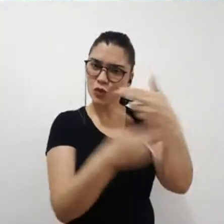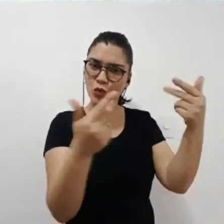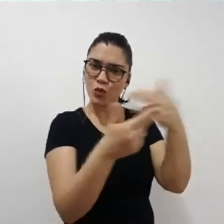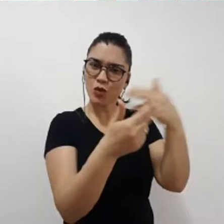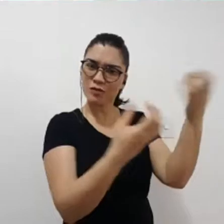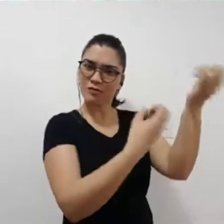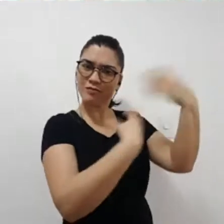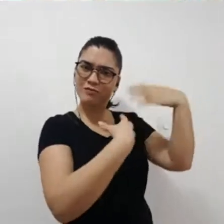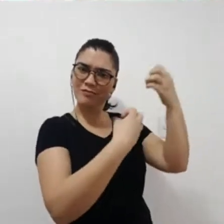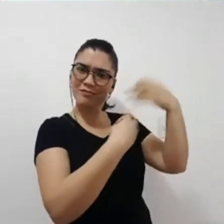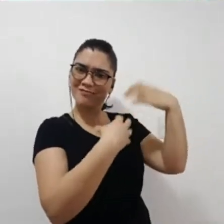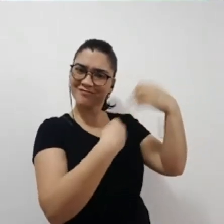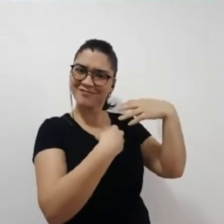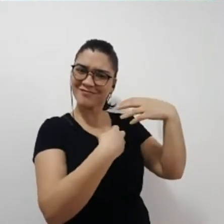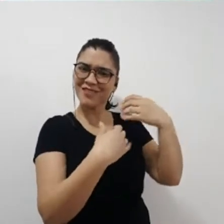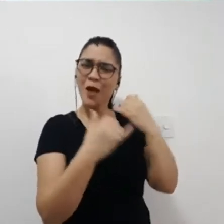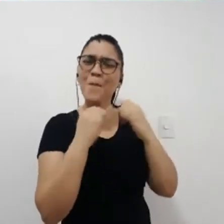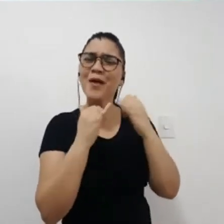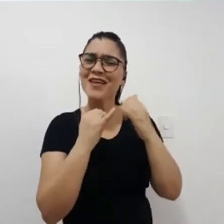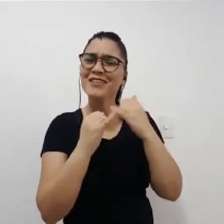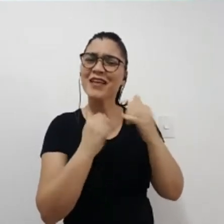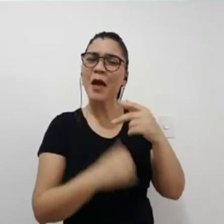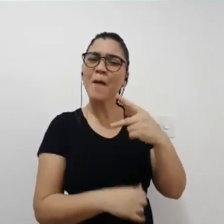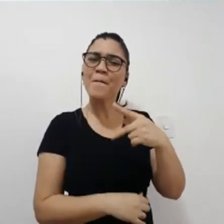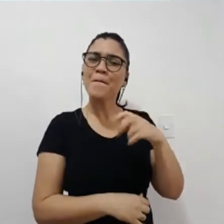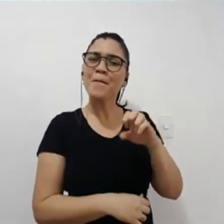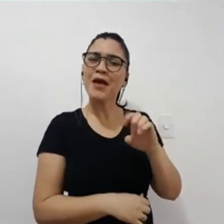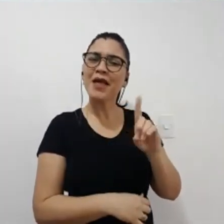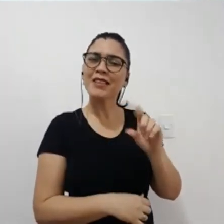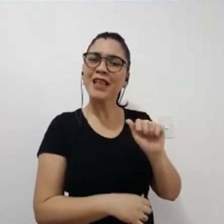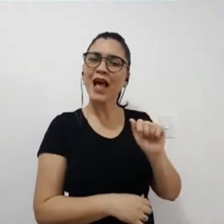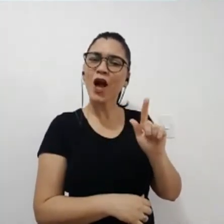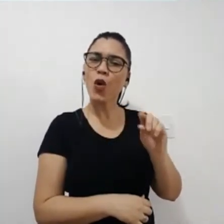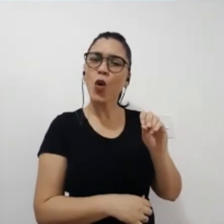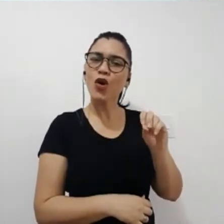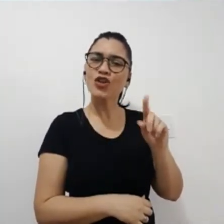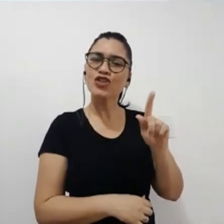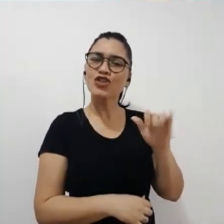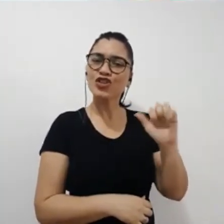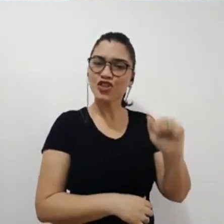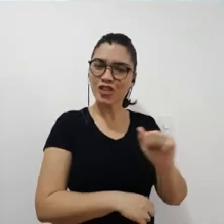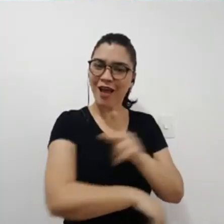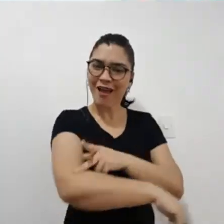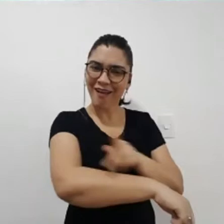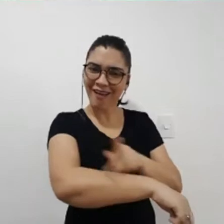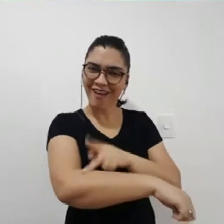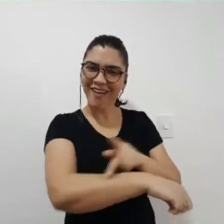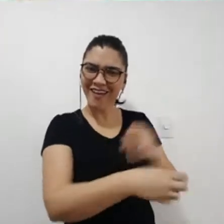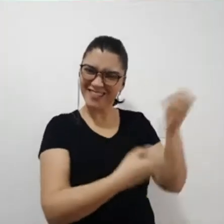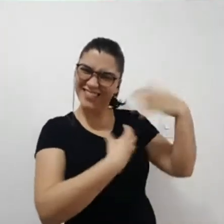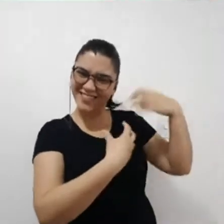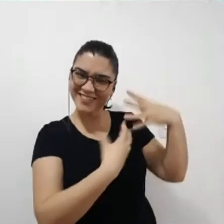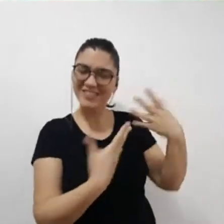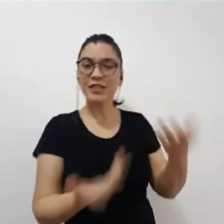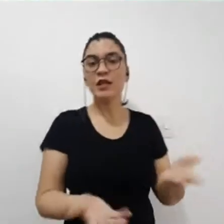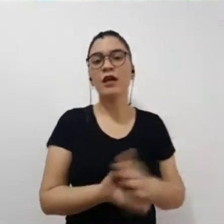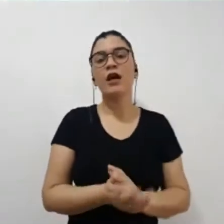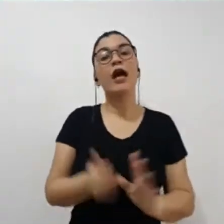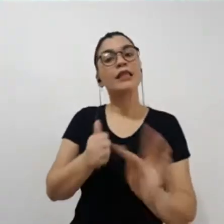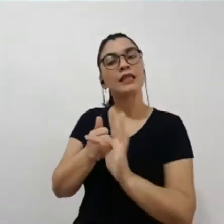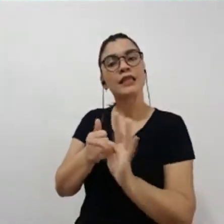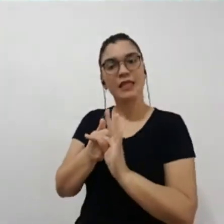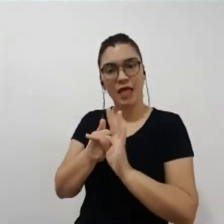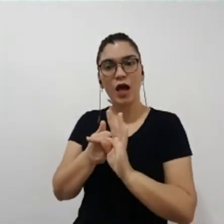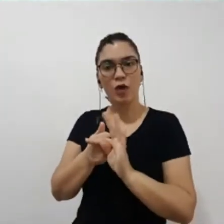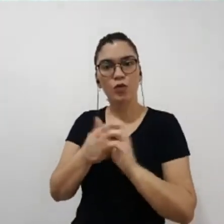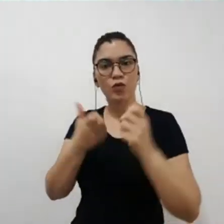então acontece? É aqui onde Tiago ele transforma a palavra provação em palavra